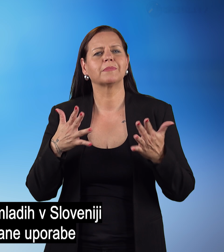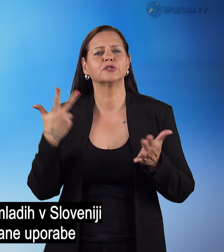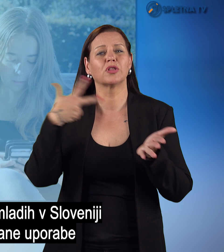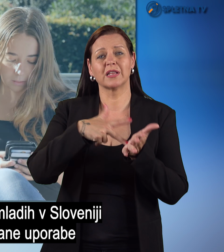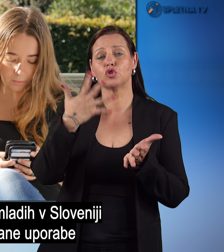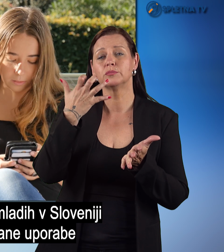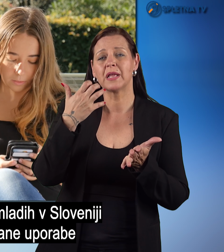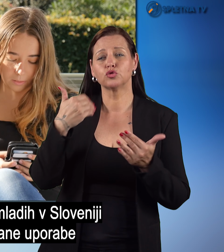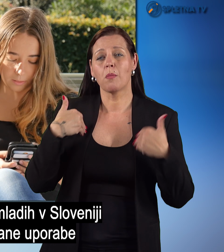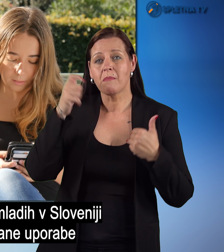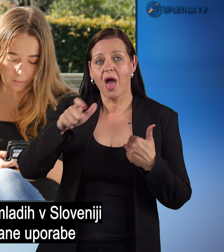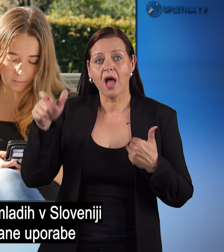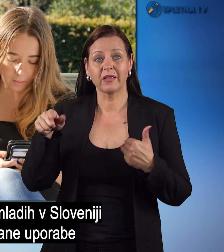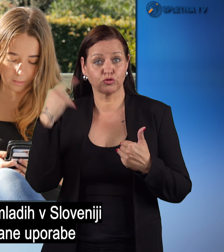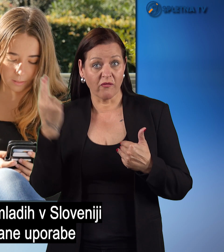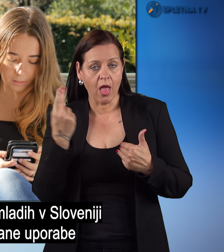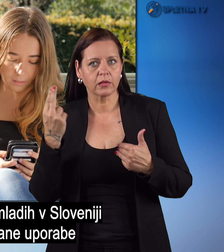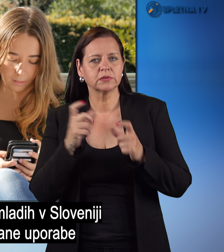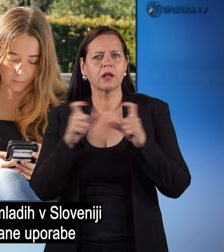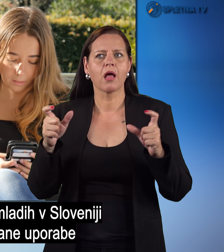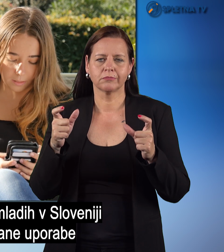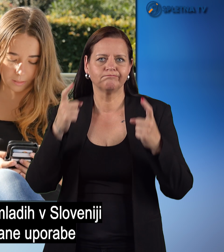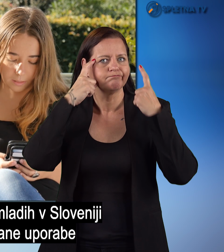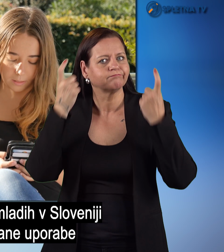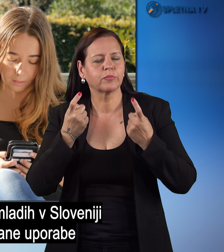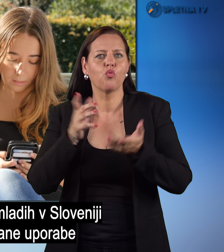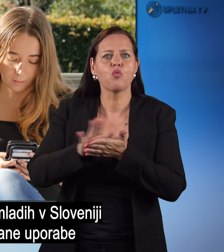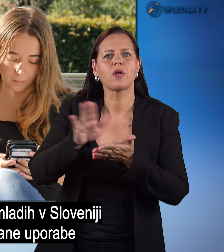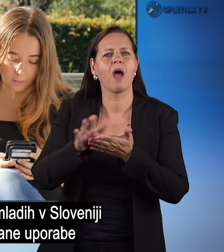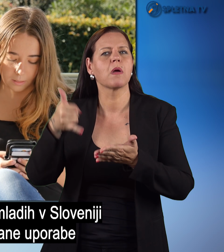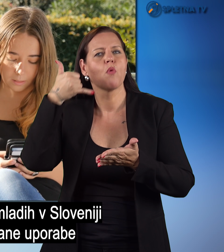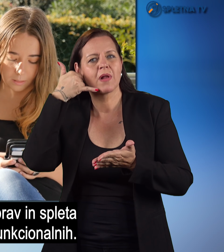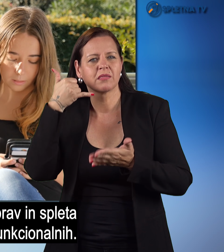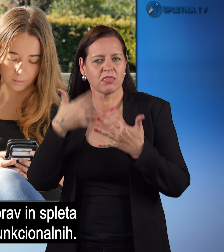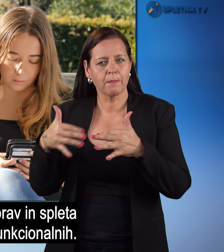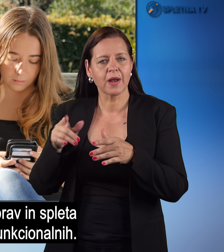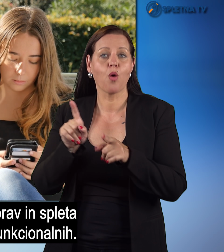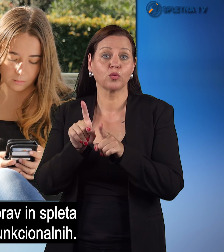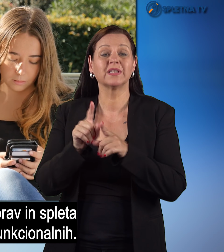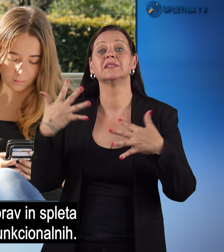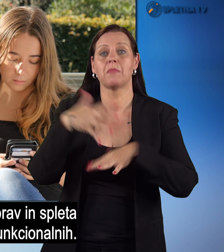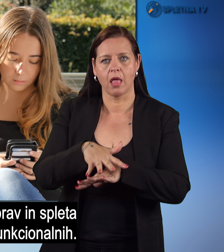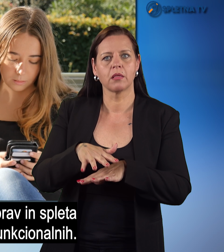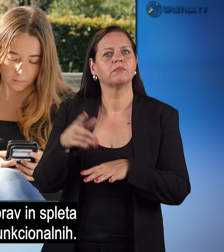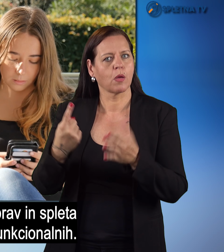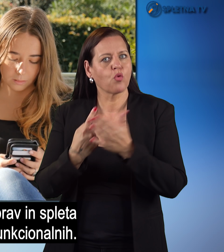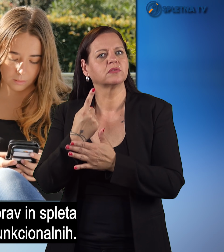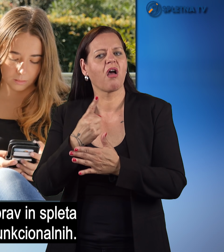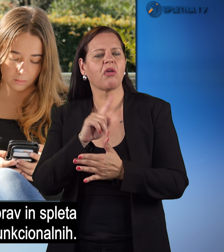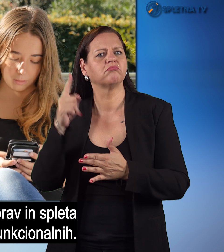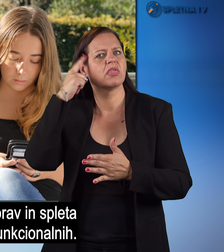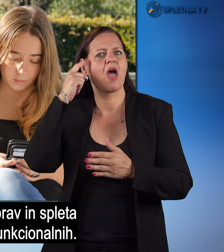Približno 3500 mladih v Sloveniji zaradi pretirane uporabe mobilnih naprav in spleta postane